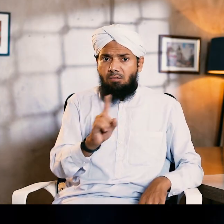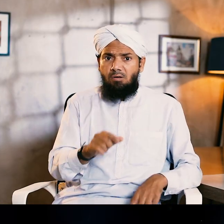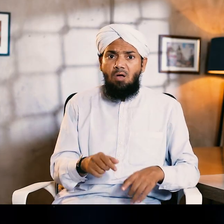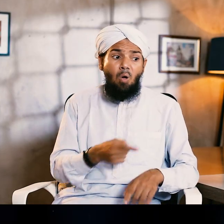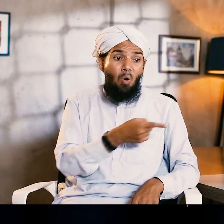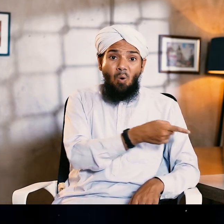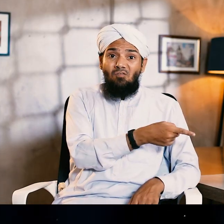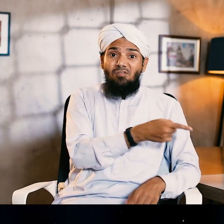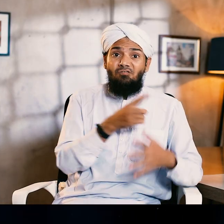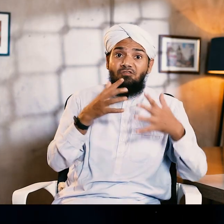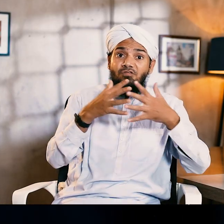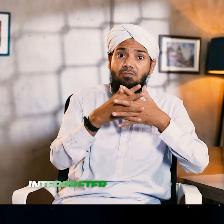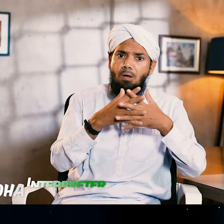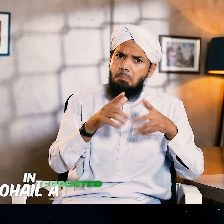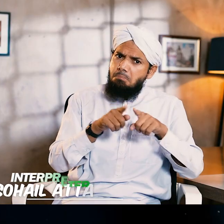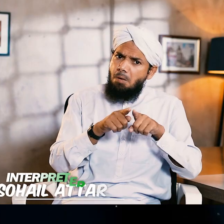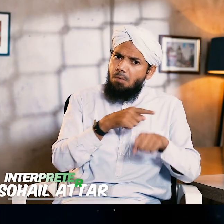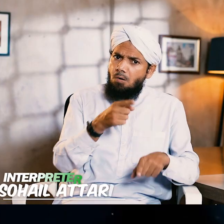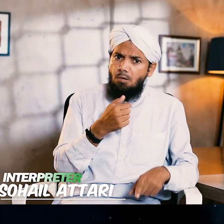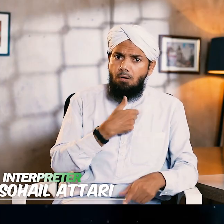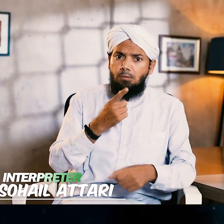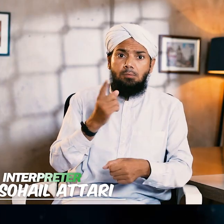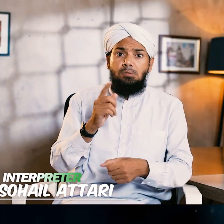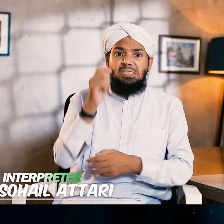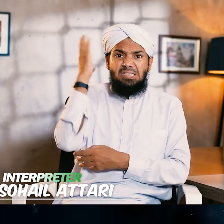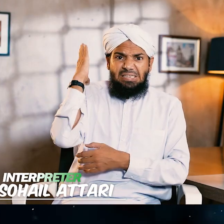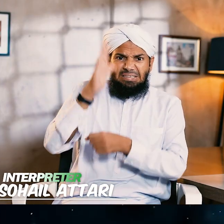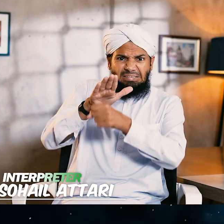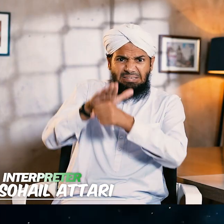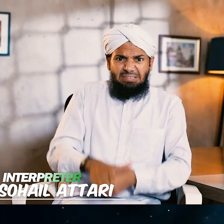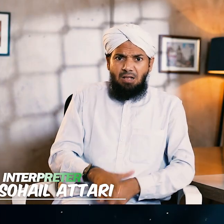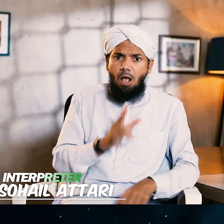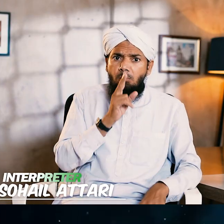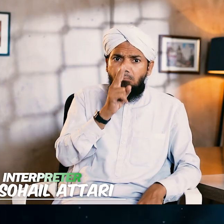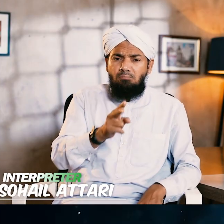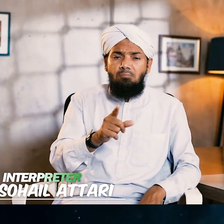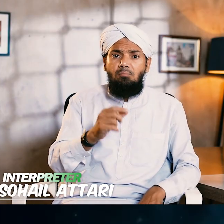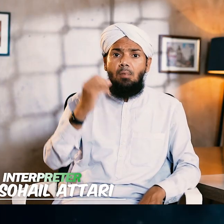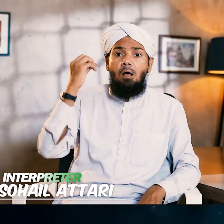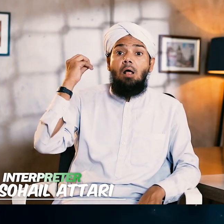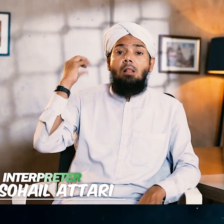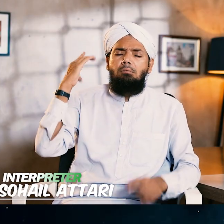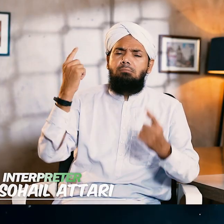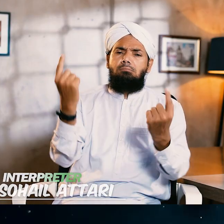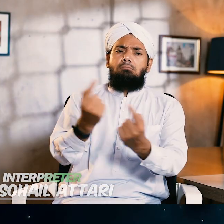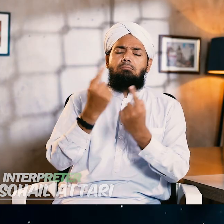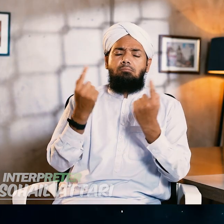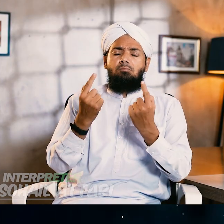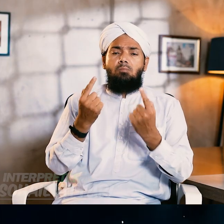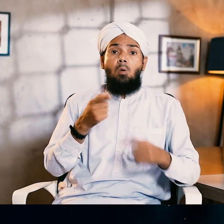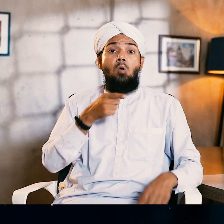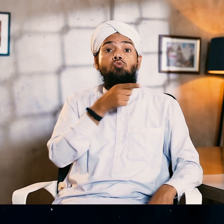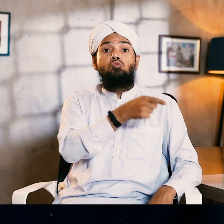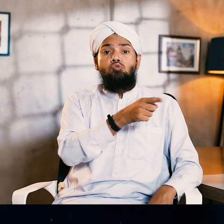مناع للخیر کے تحت آئے گا، بھلائی سے بڑا روکنے والا۔ اس لیے نیکی کرنے دو کسی کو مت، تم نہیں